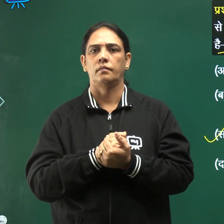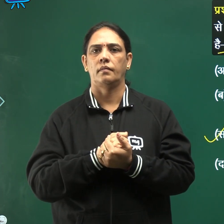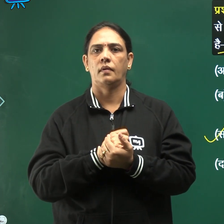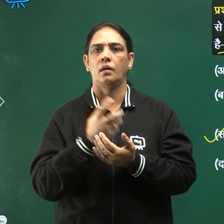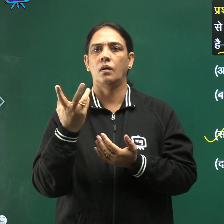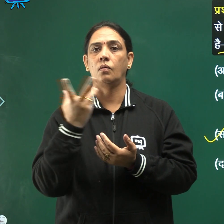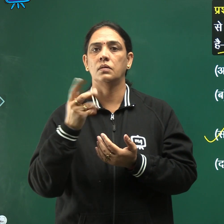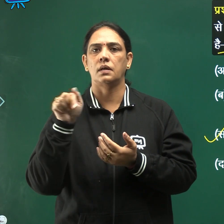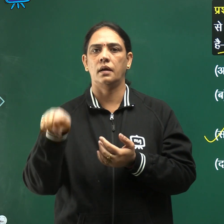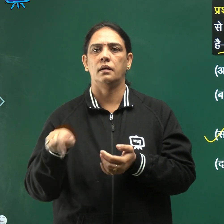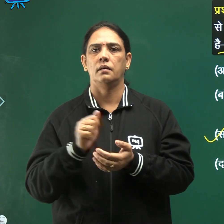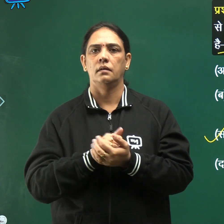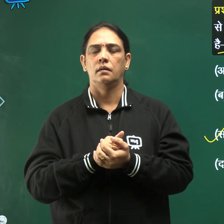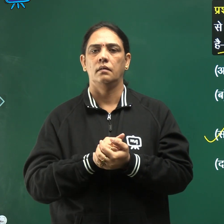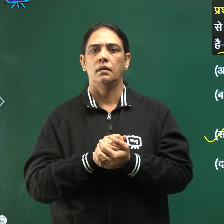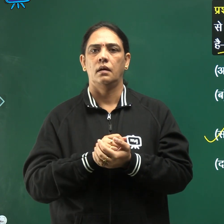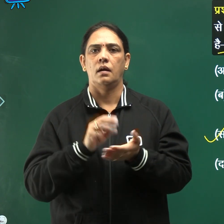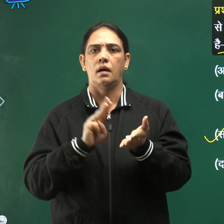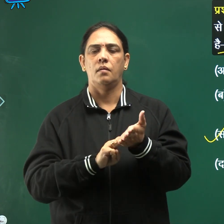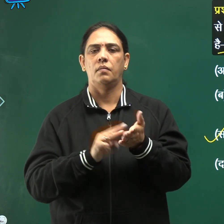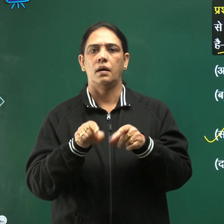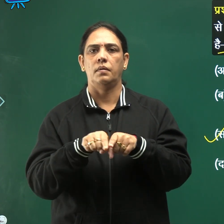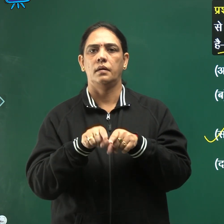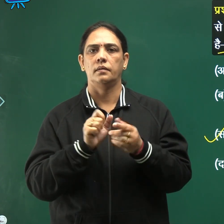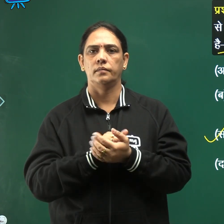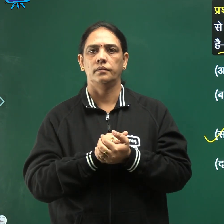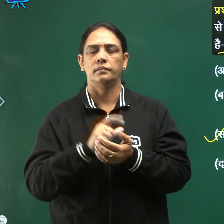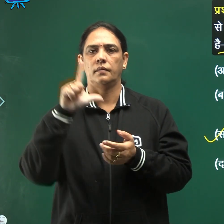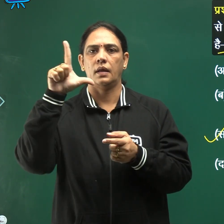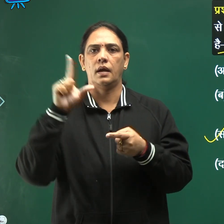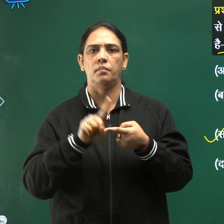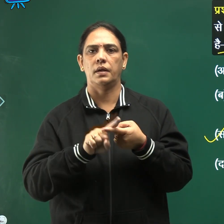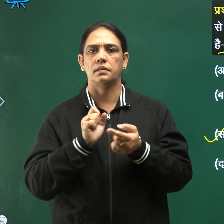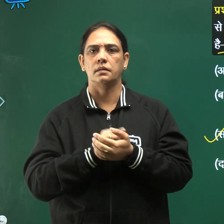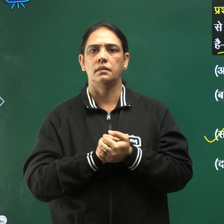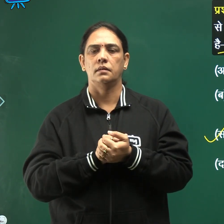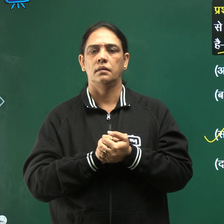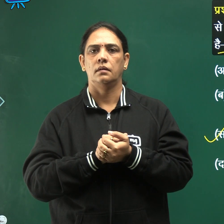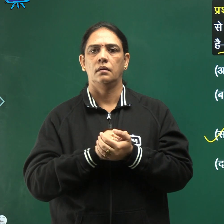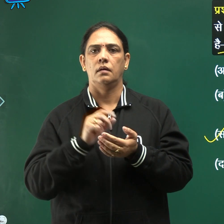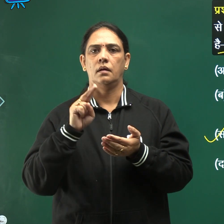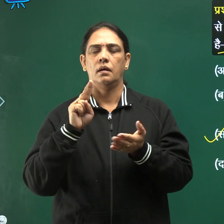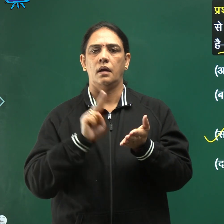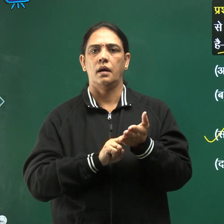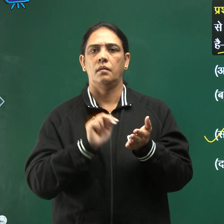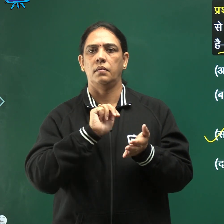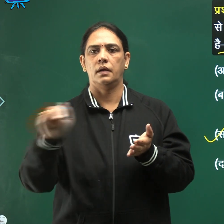कौन सा है? m बराबर l प्लस n/2